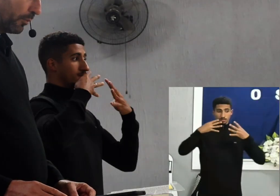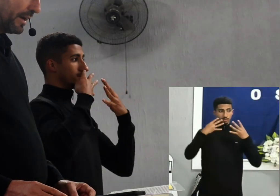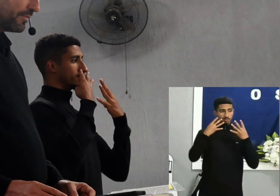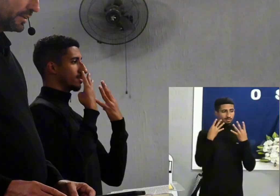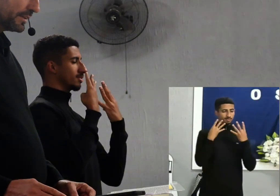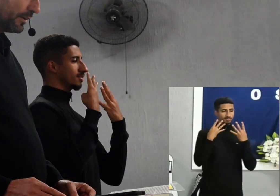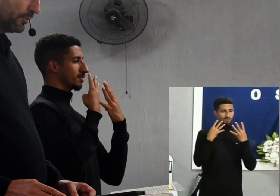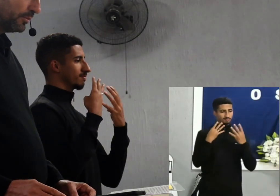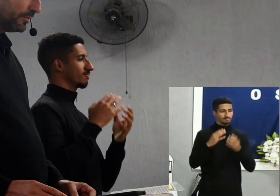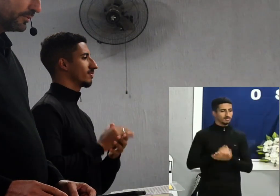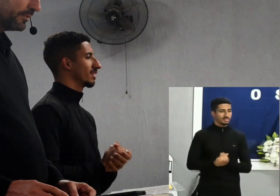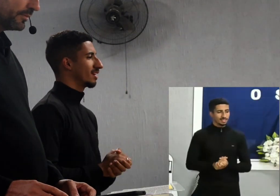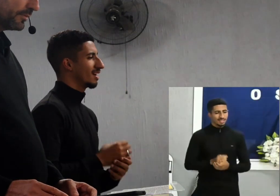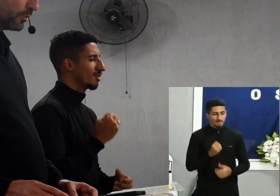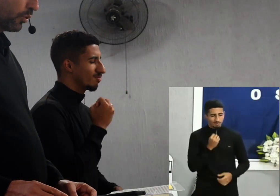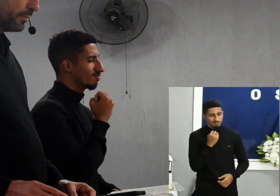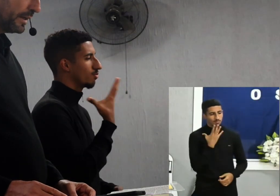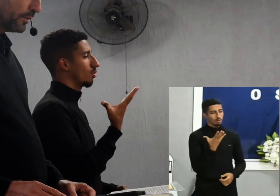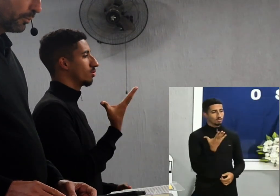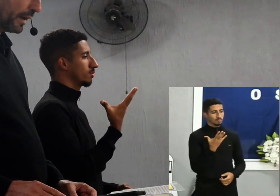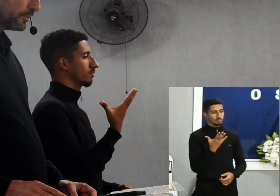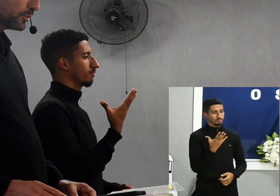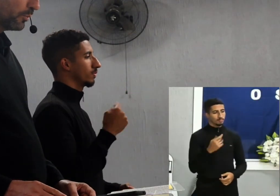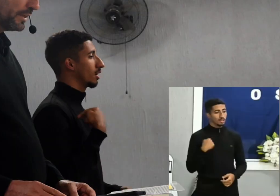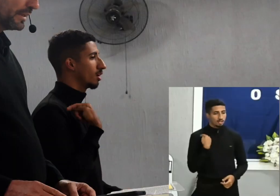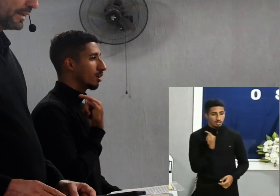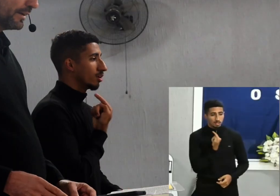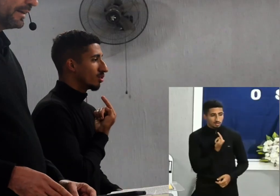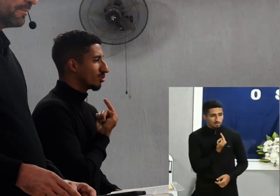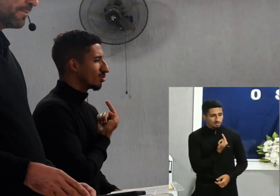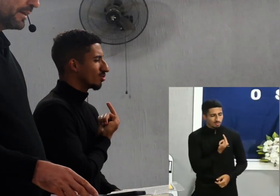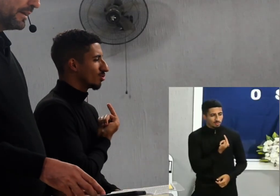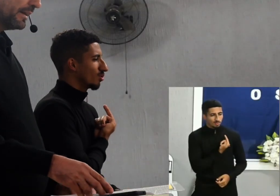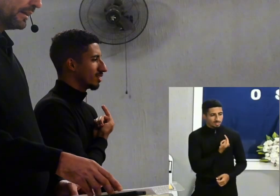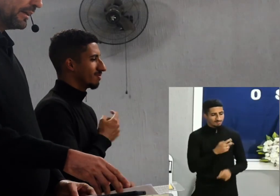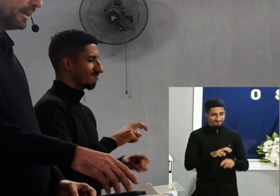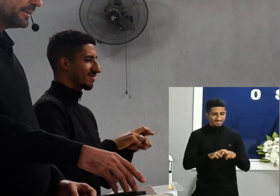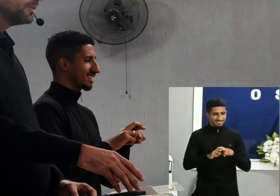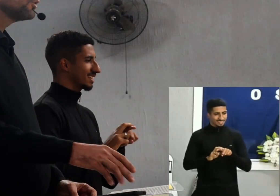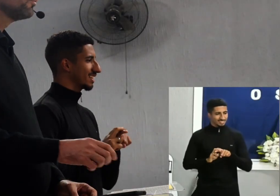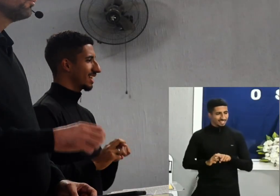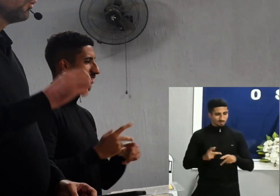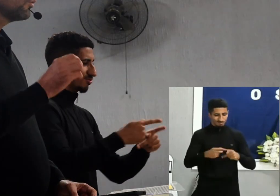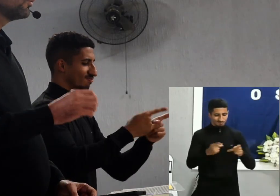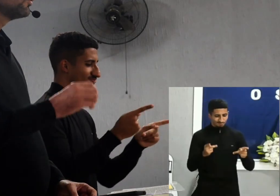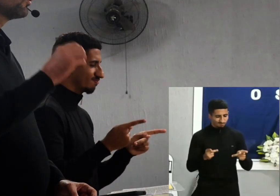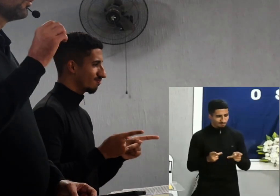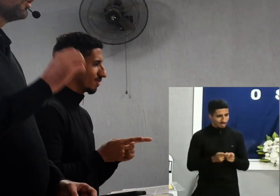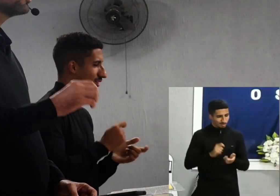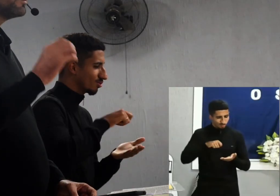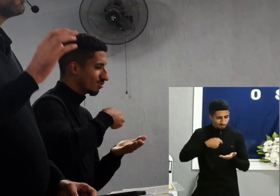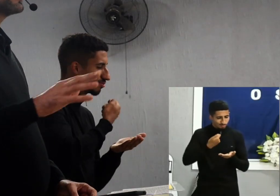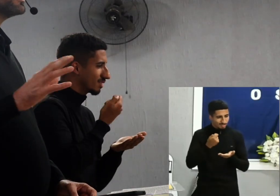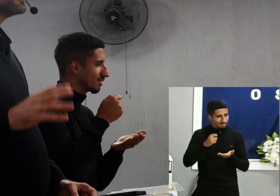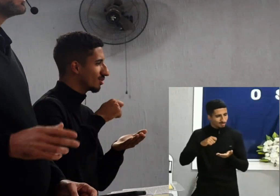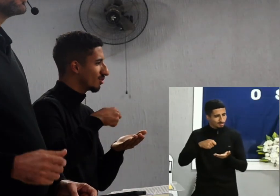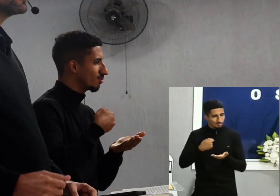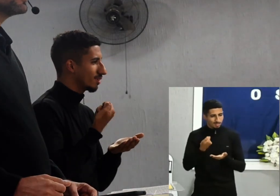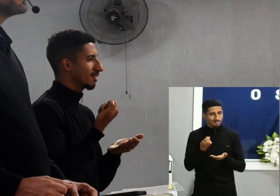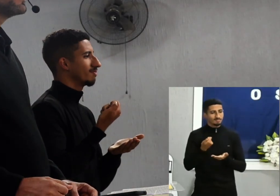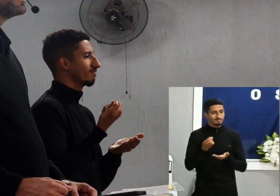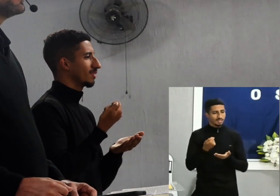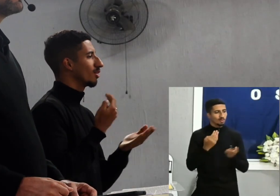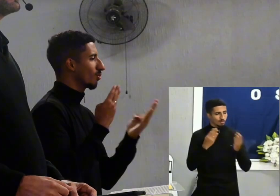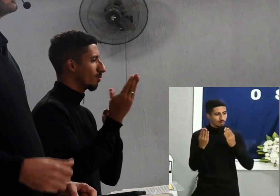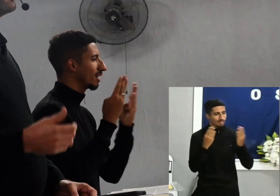Sentar-se para uma refeição, comer um prato de comida, não é? É sentir um pouco do gosto da bondade de